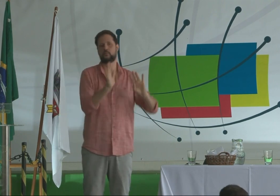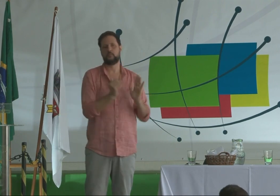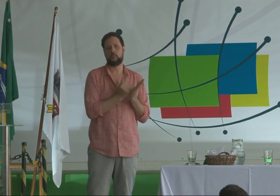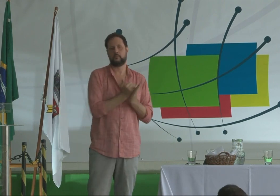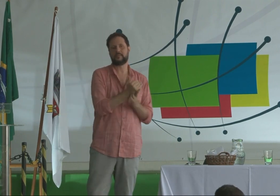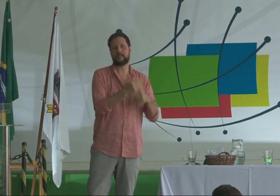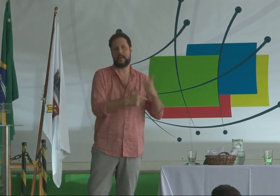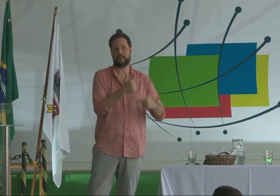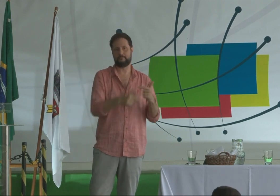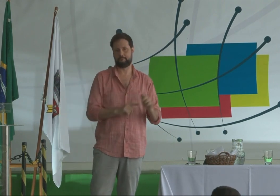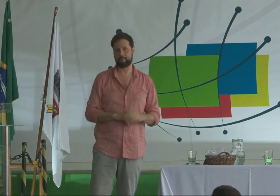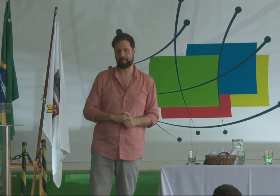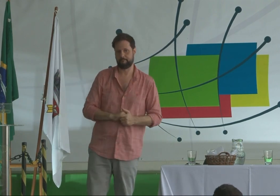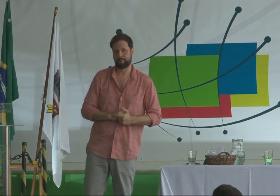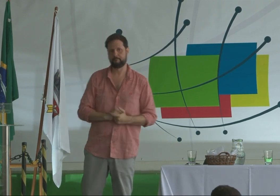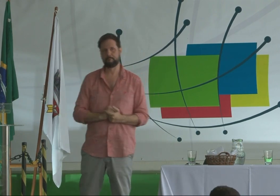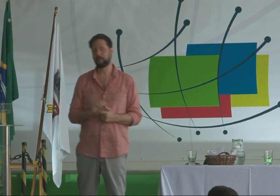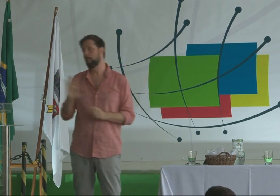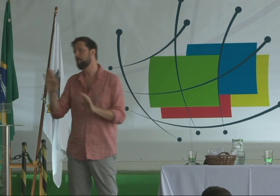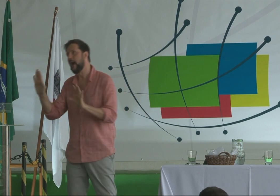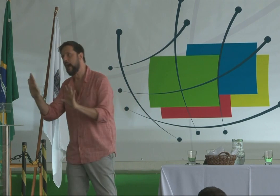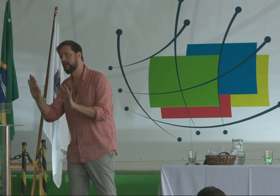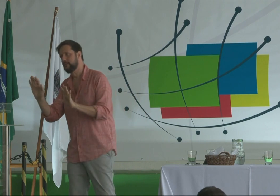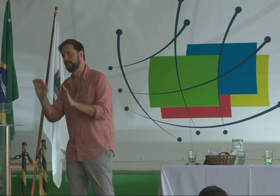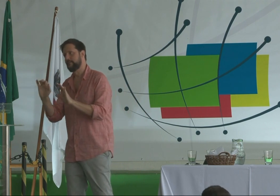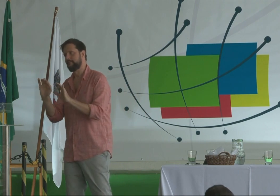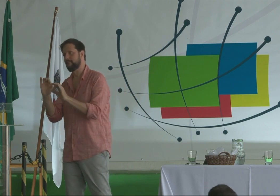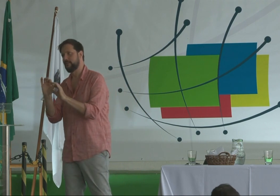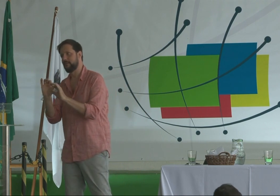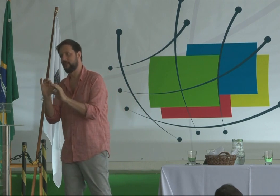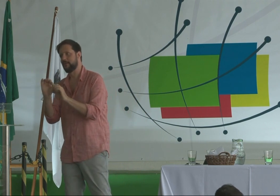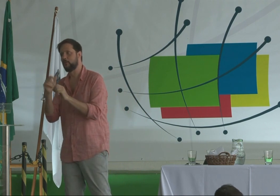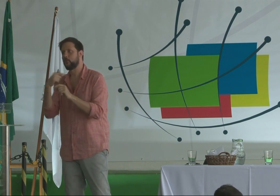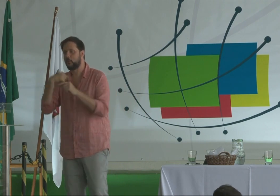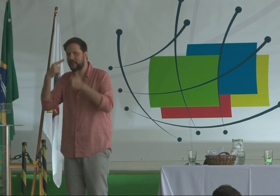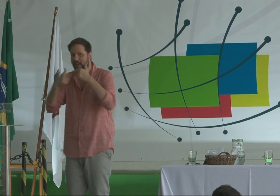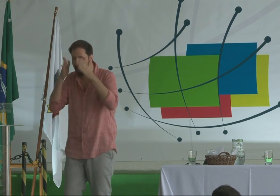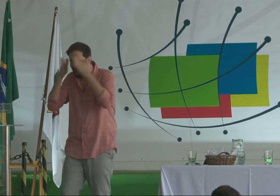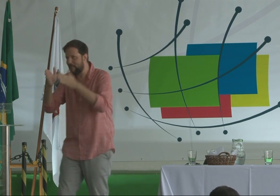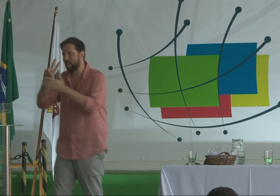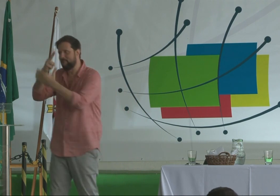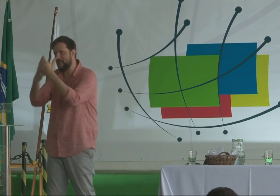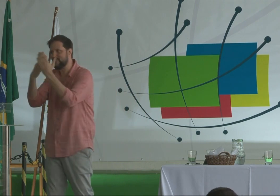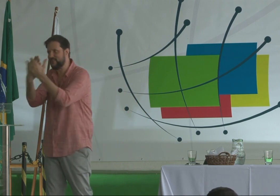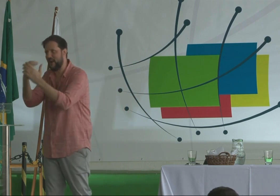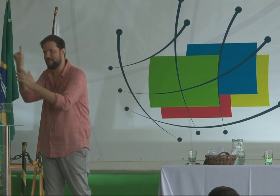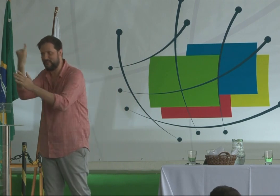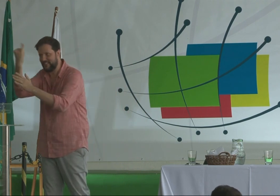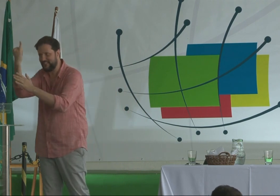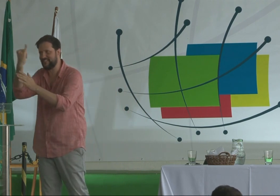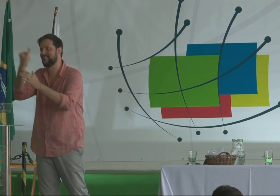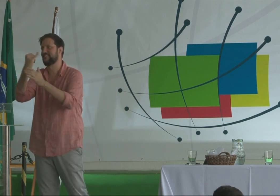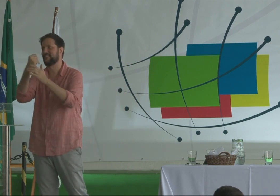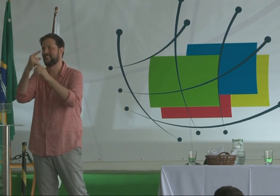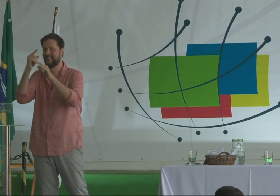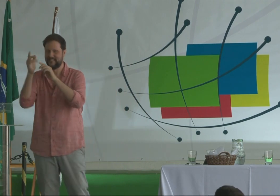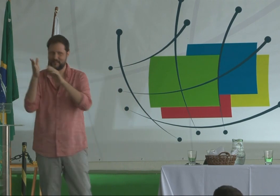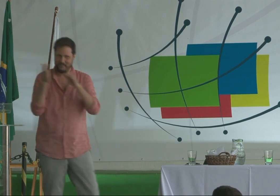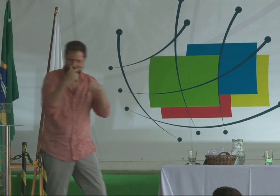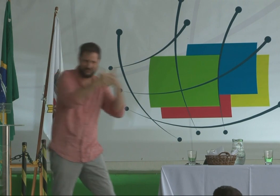que acompanhar a questão linguística, a fluência, proficiência, enfim. Mas, a gente trabalhando na questão da Escola Peníquia, primeiramente,